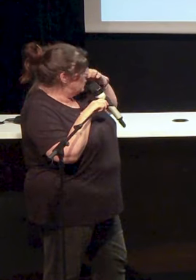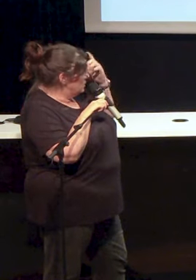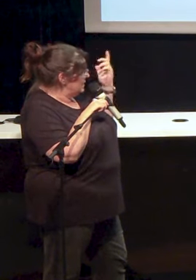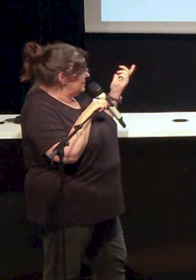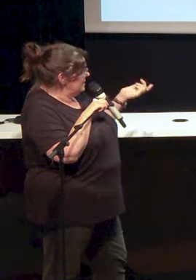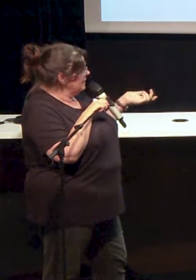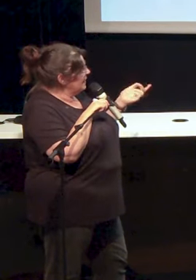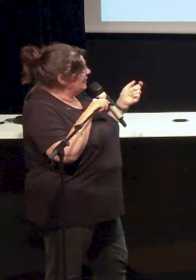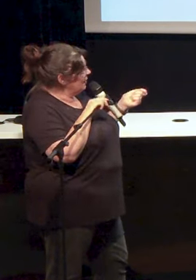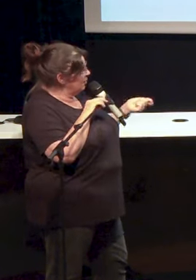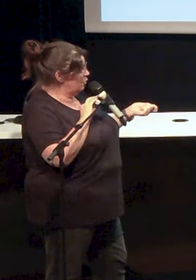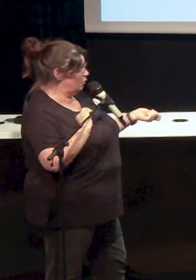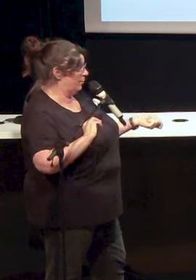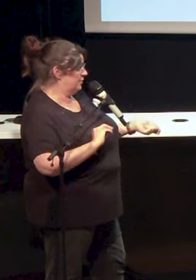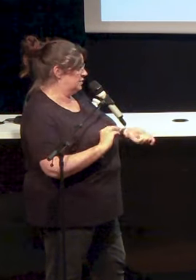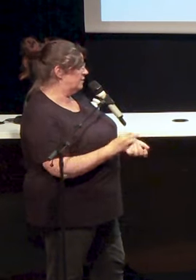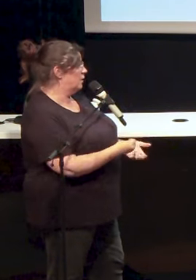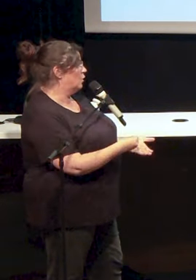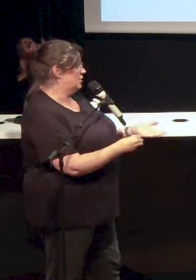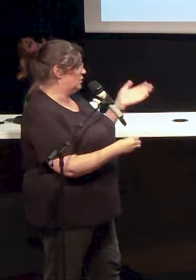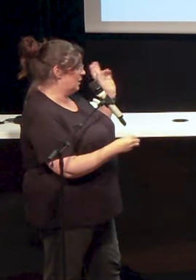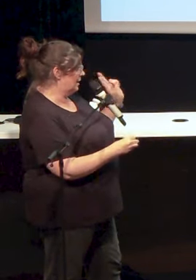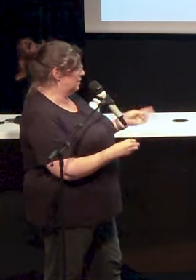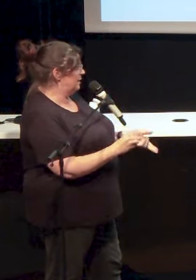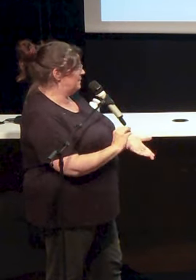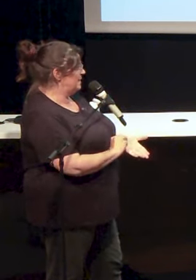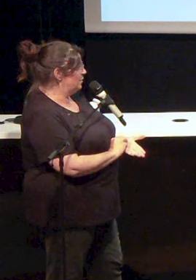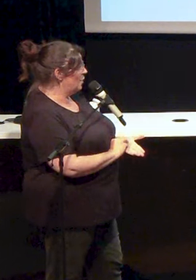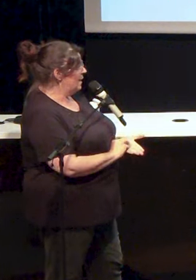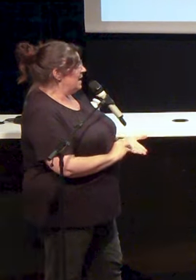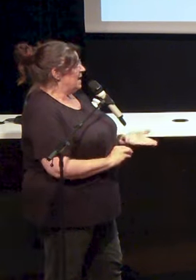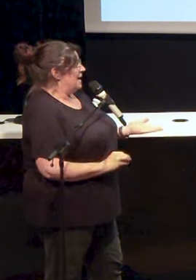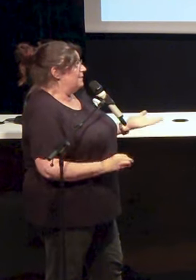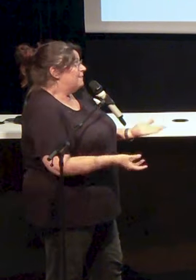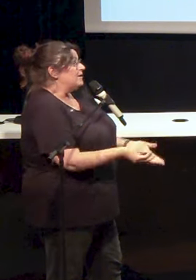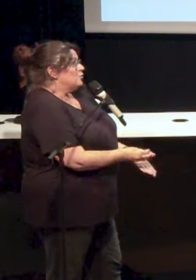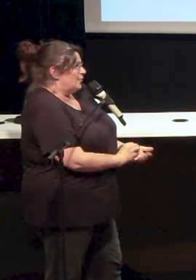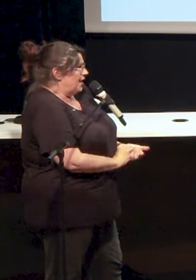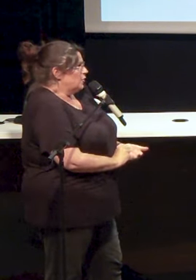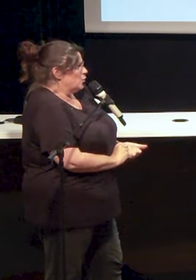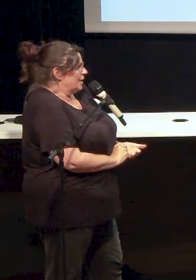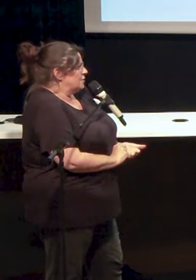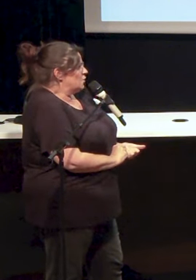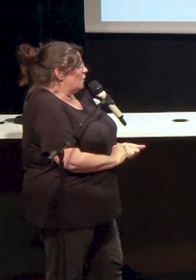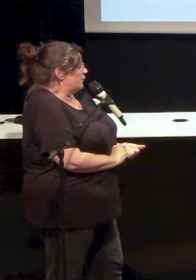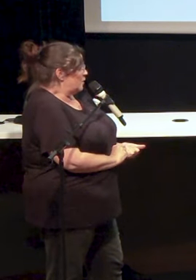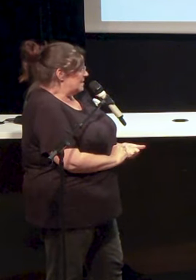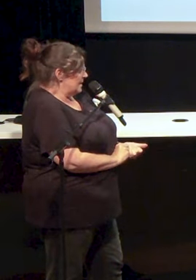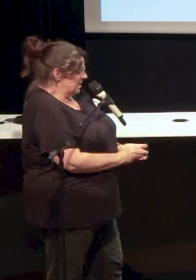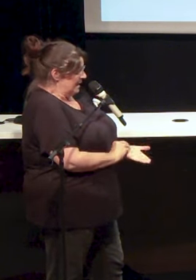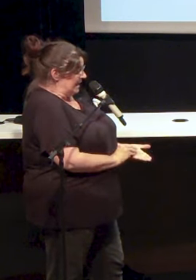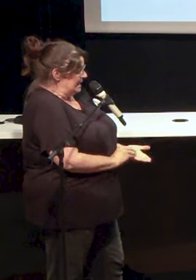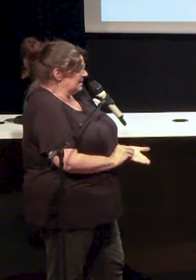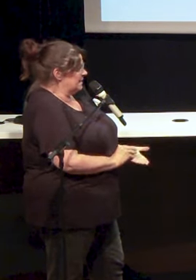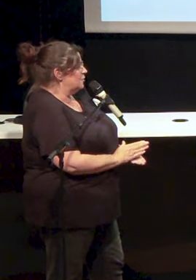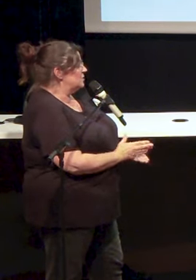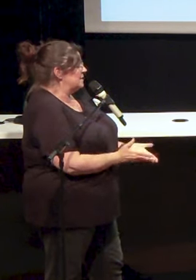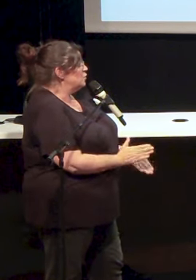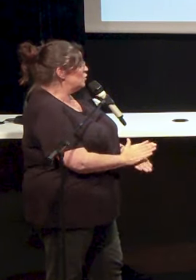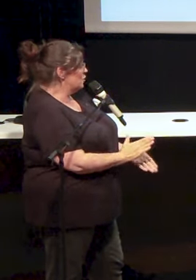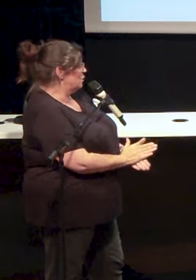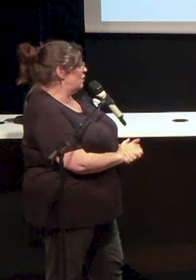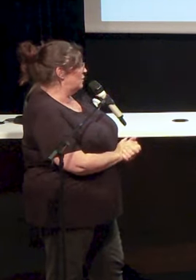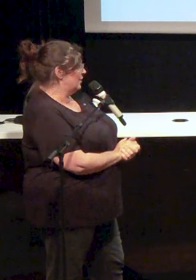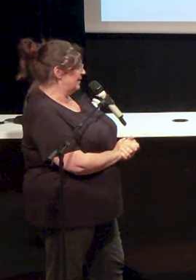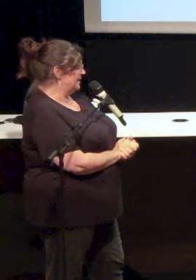de notre langue des signes et le professeur va corriger en regardant la vidéo et va nous faire une correction en français écrite. Et donc,